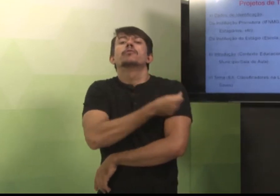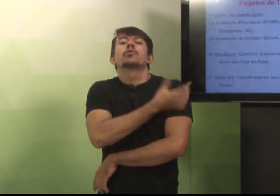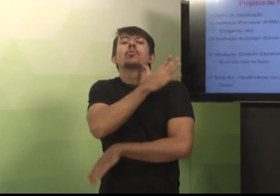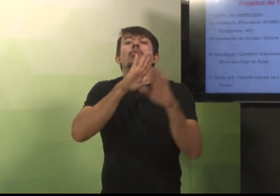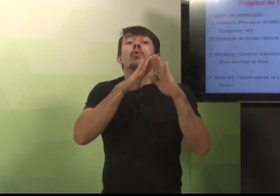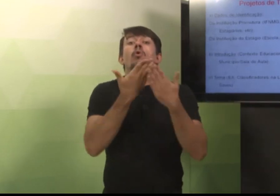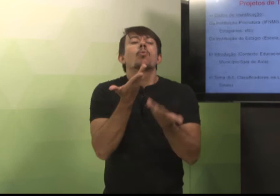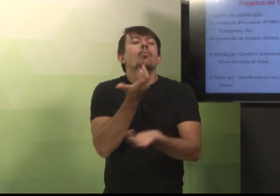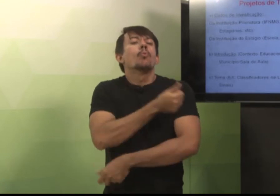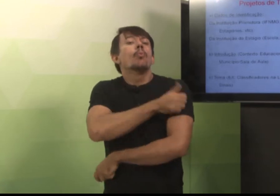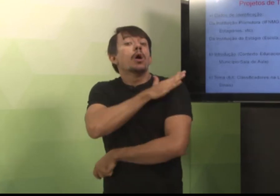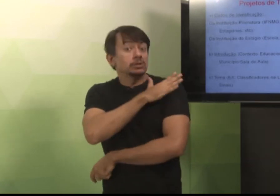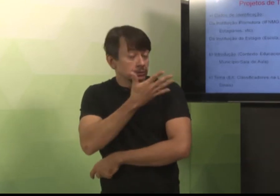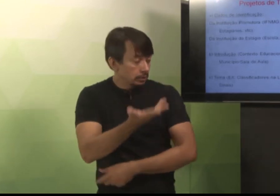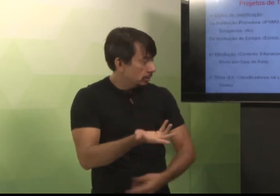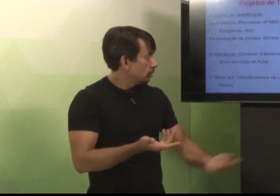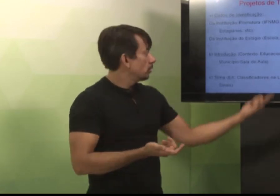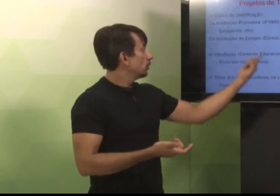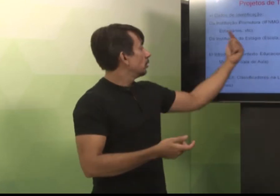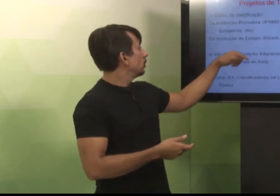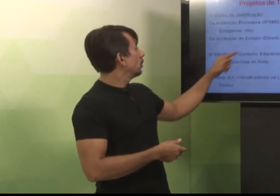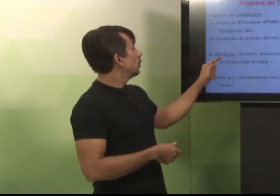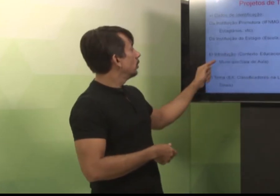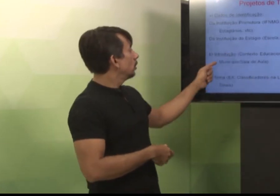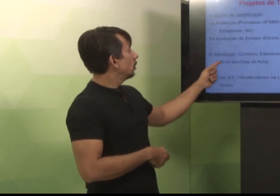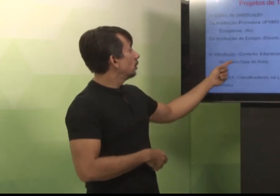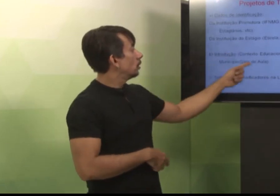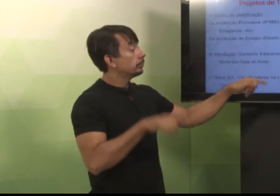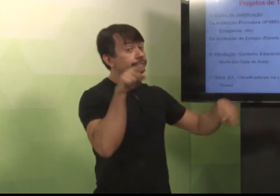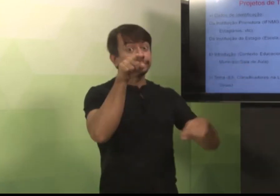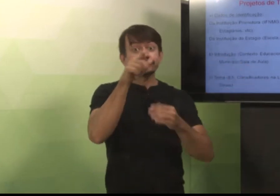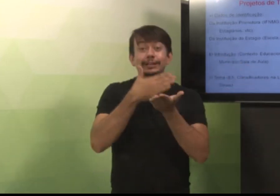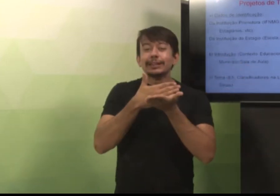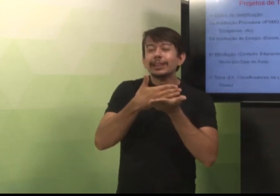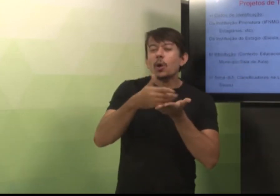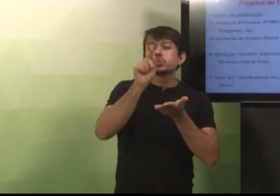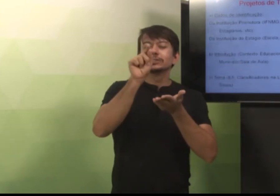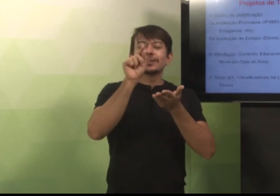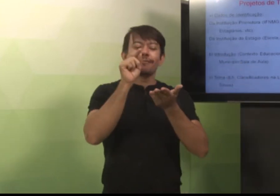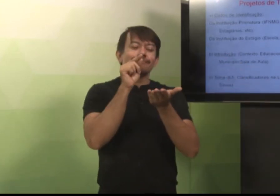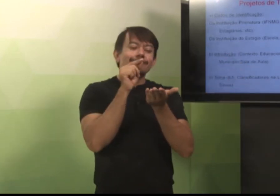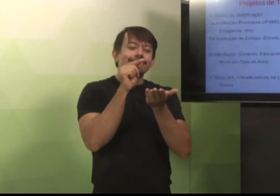Então, ali, tem professores? Quais as séries?